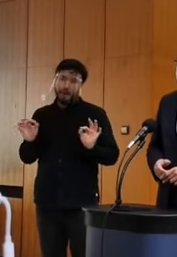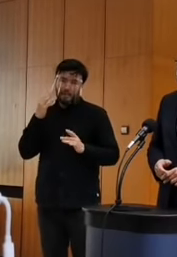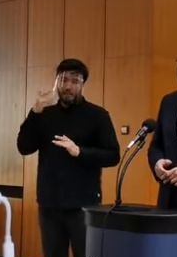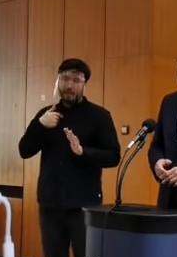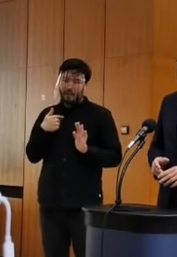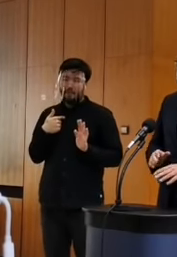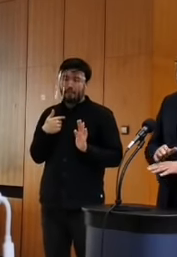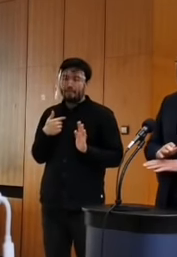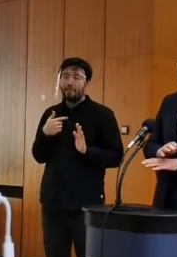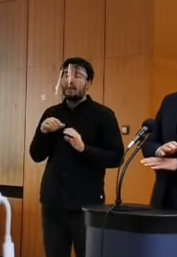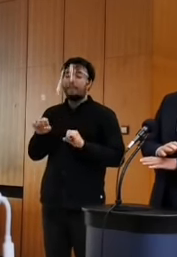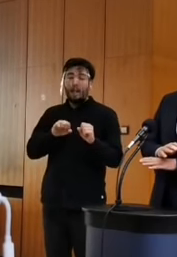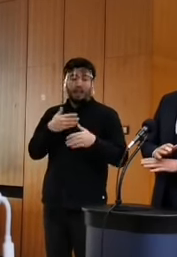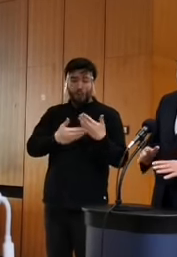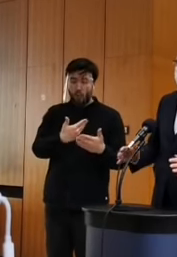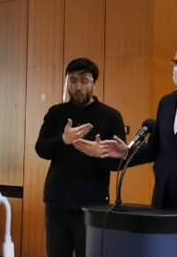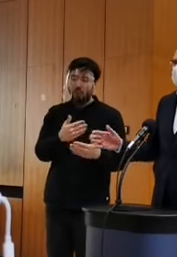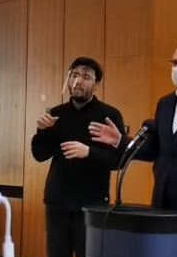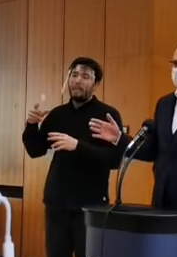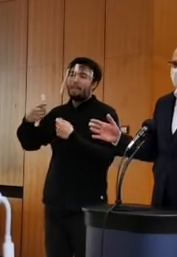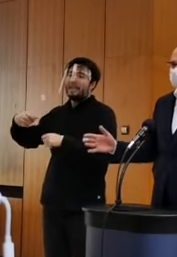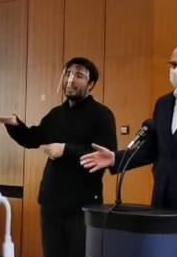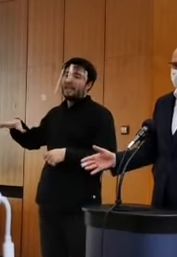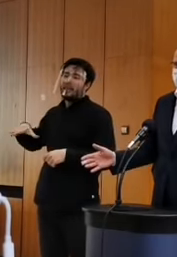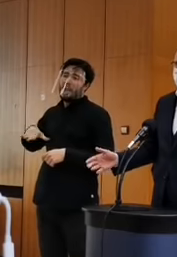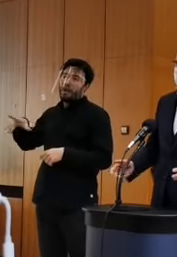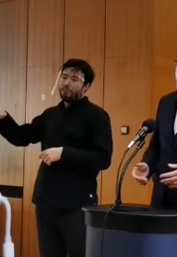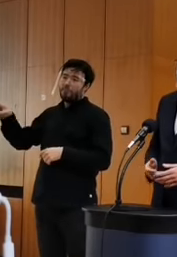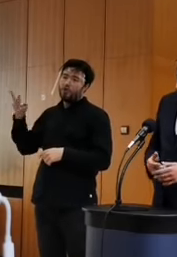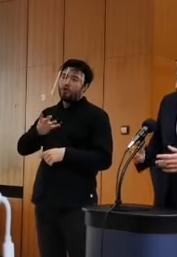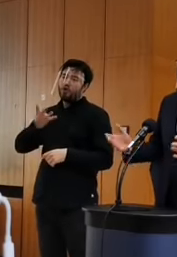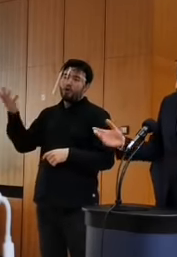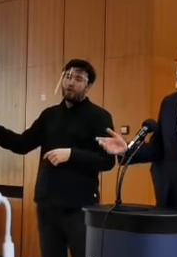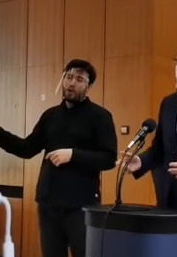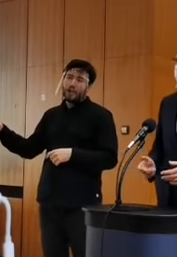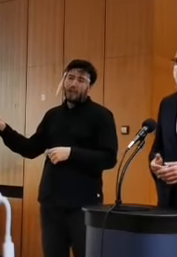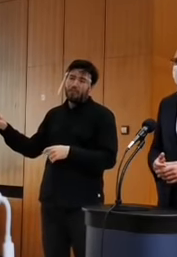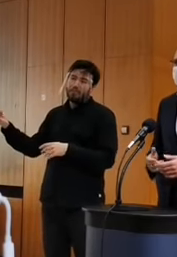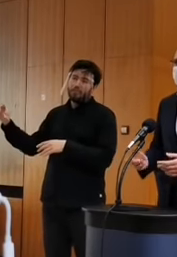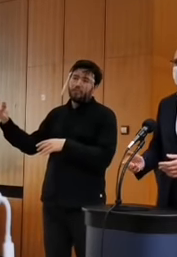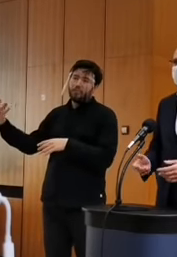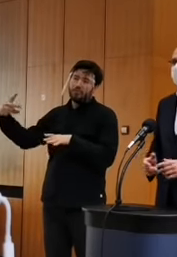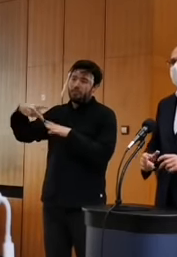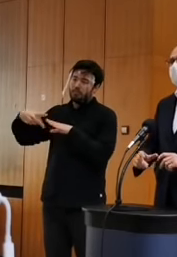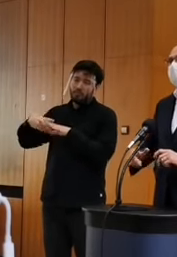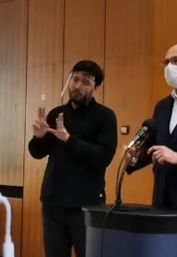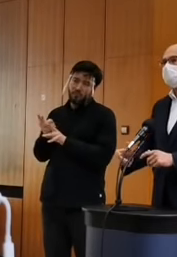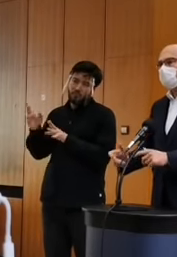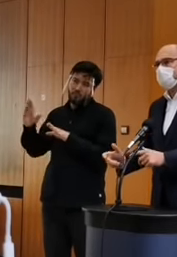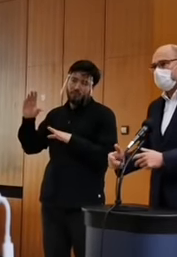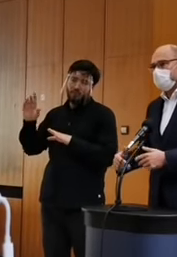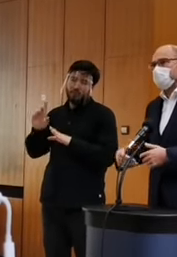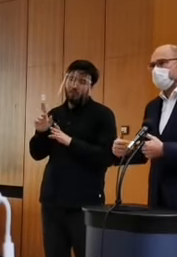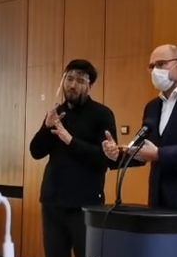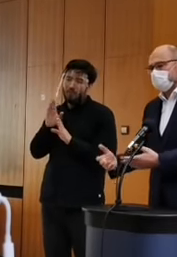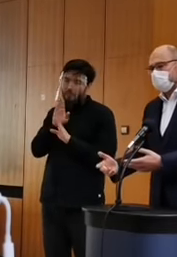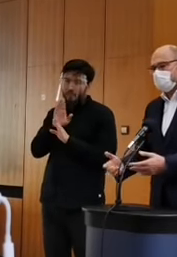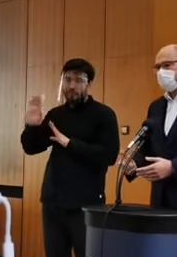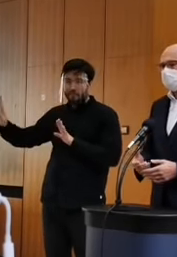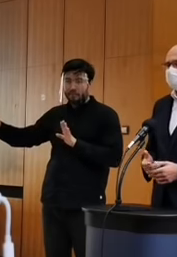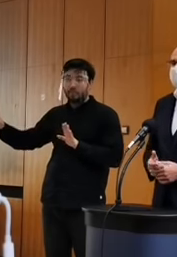Čiže ak vláda funguje, tak prezidentka celé 4 roky do nej vlastne veľa nehovorí, takmer nič. Ale ak dojde, tak